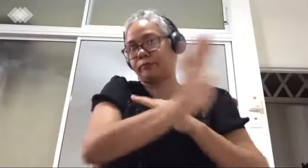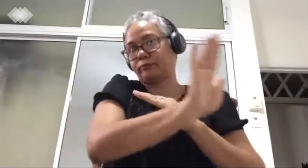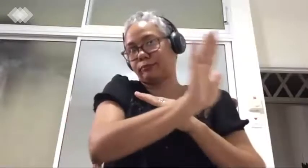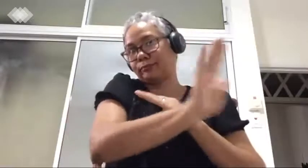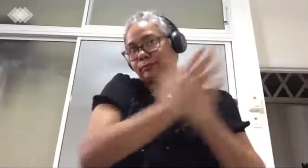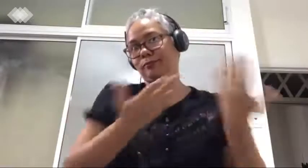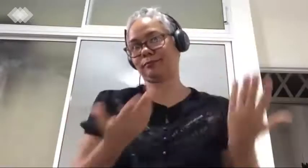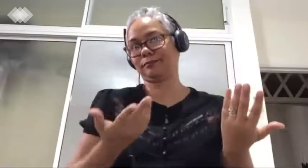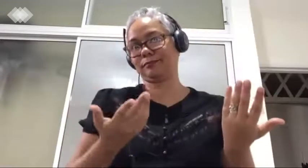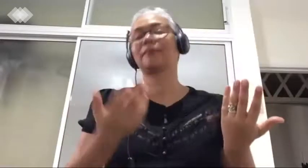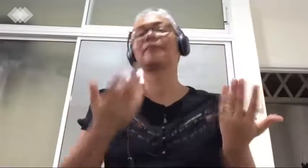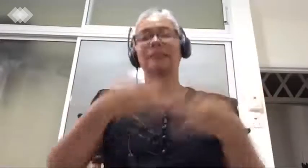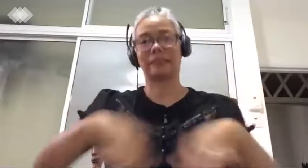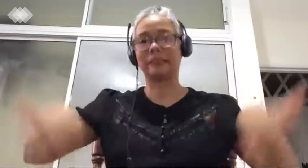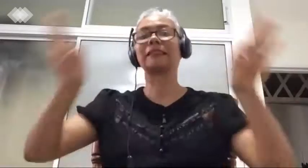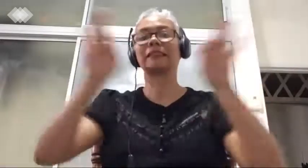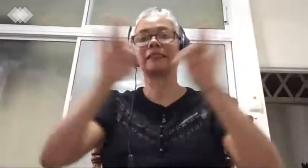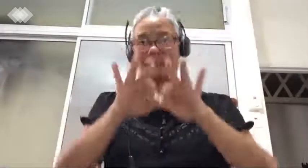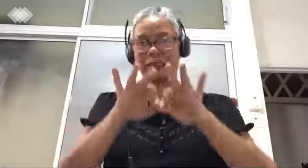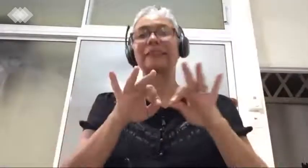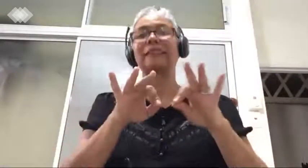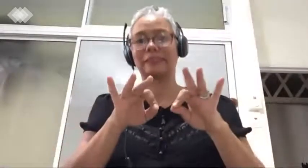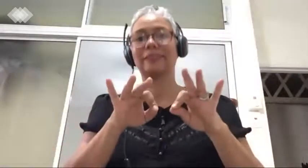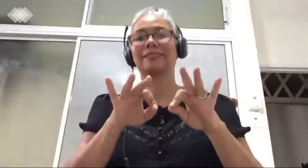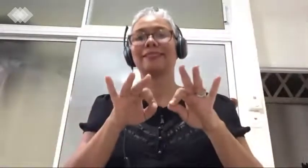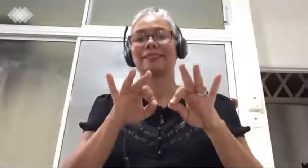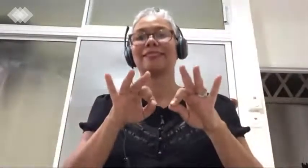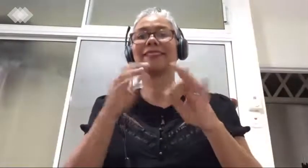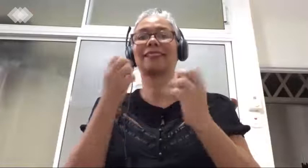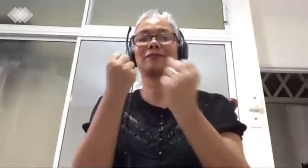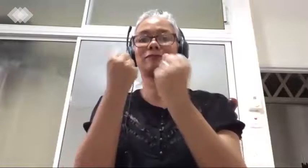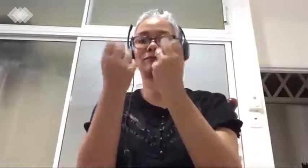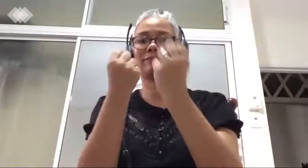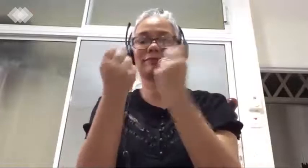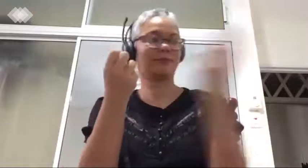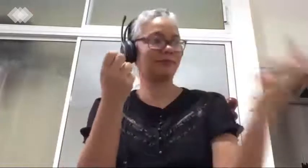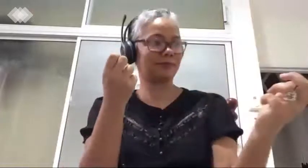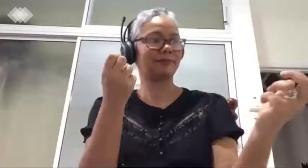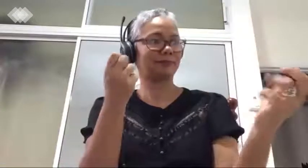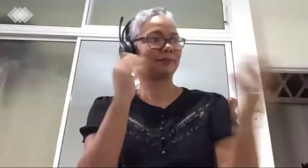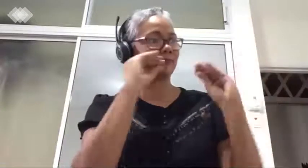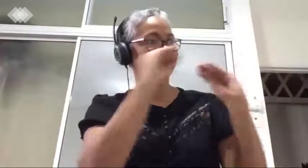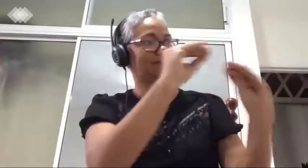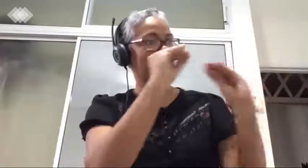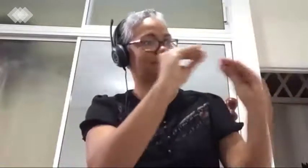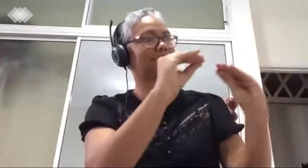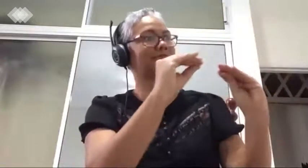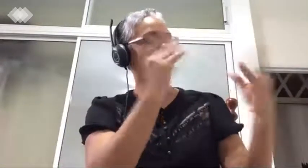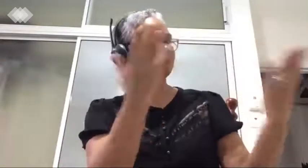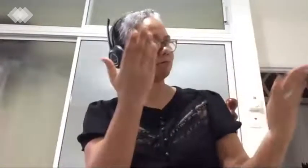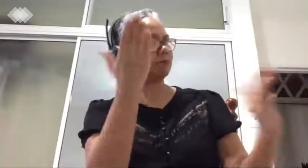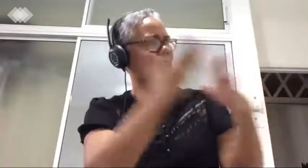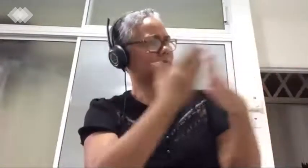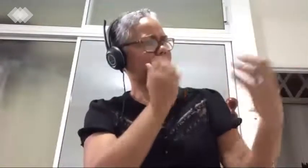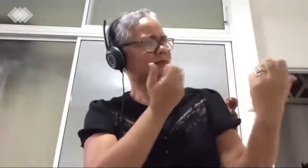psicología y sería importante entonces cómo preparar a los profesionales de la psicología para que